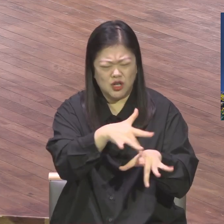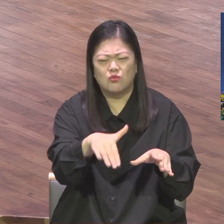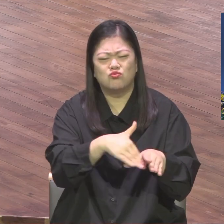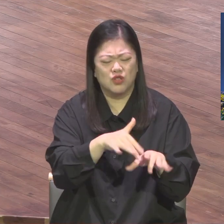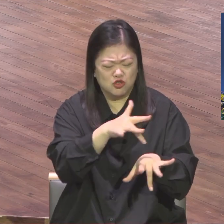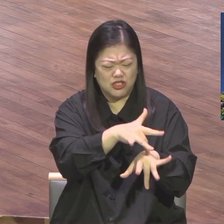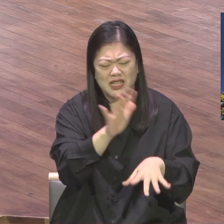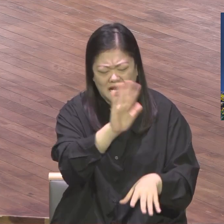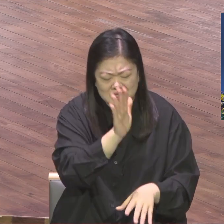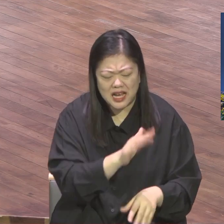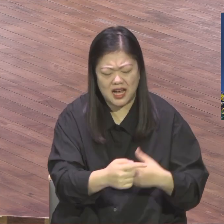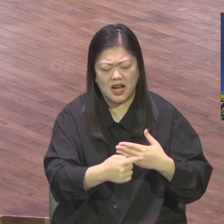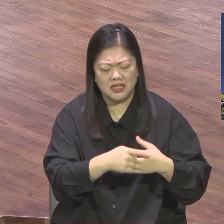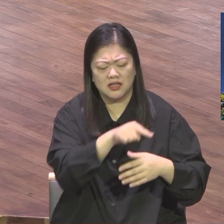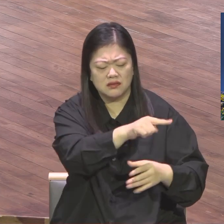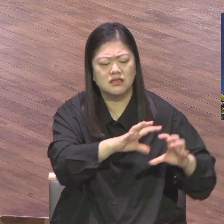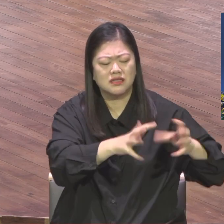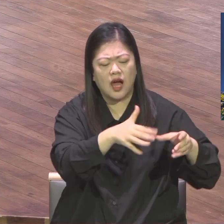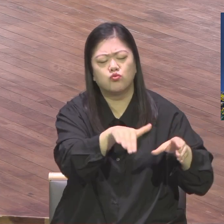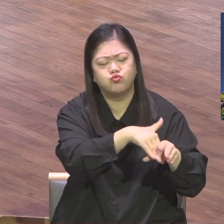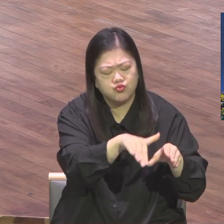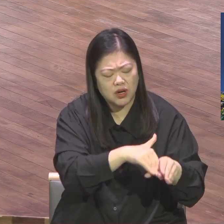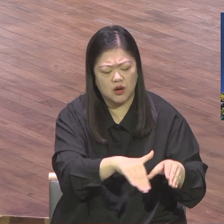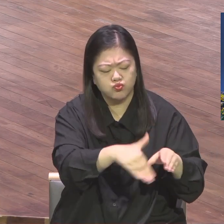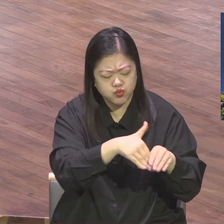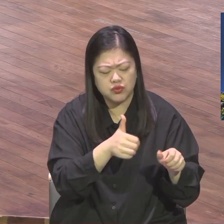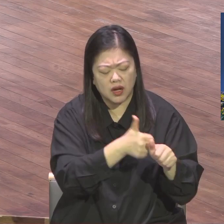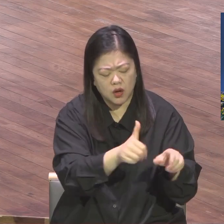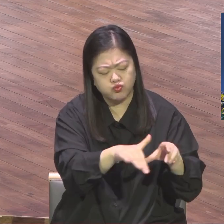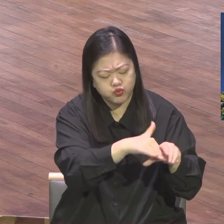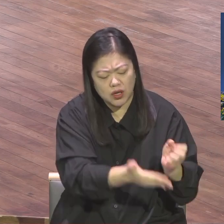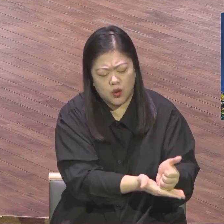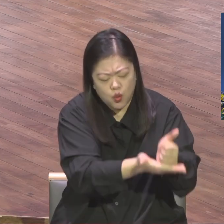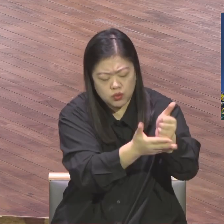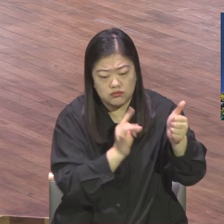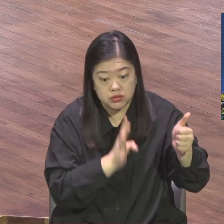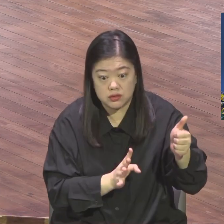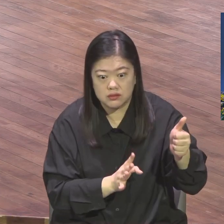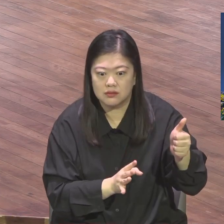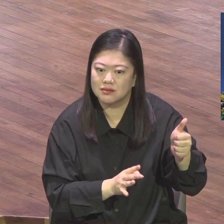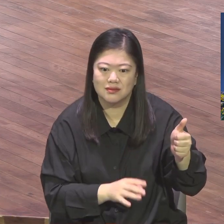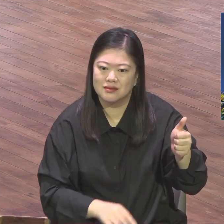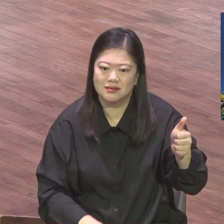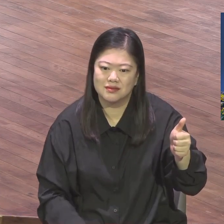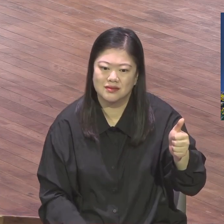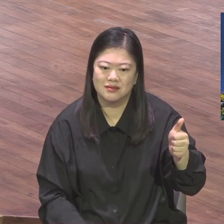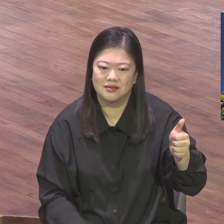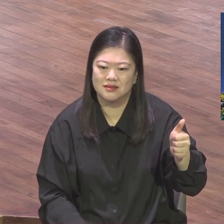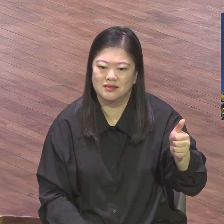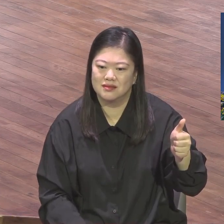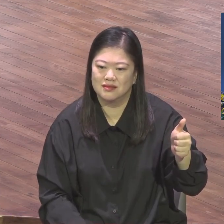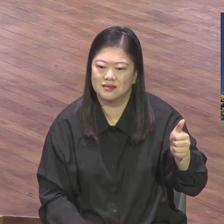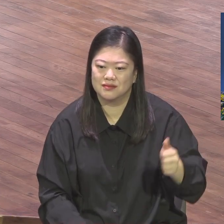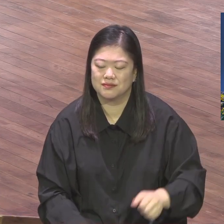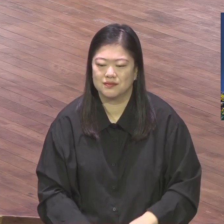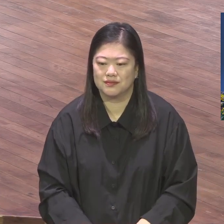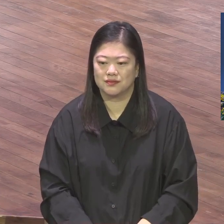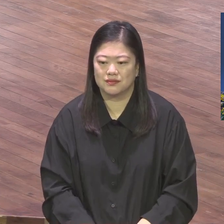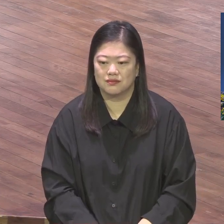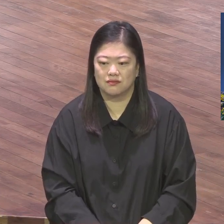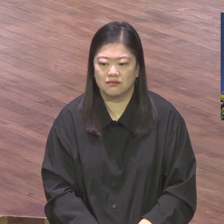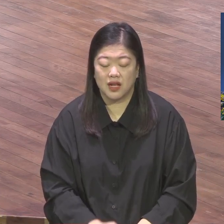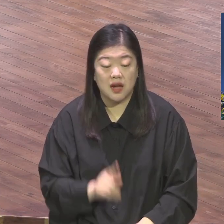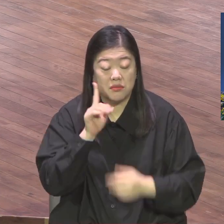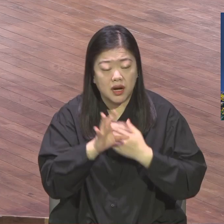그냥 넘어가 버려요. 우리는 영적 종교 교역을 어떻게 해야 되느냐?